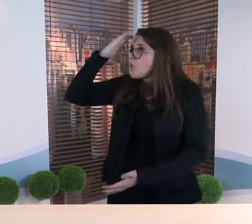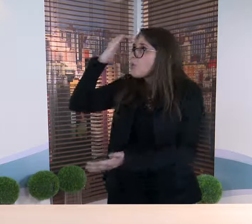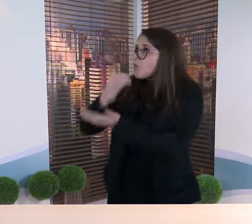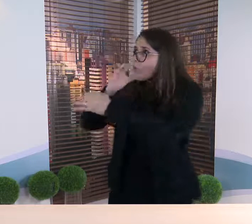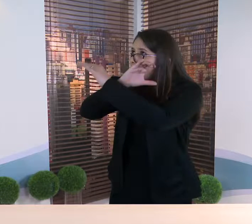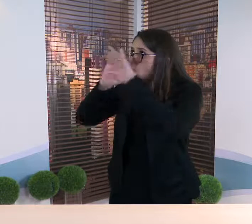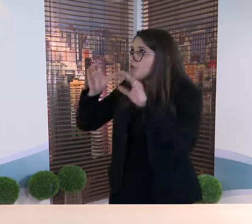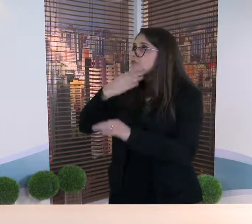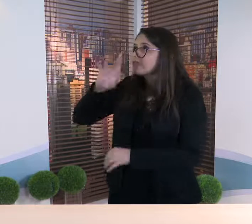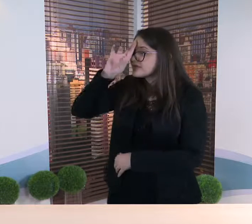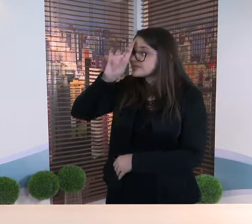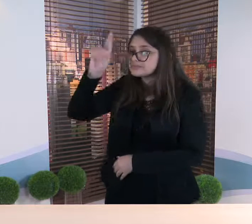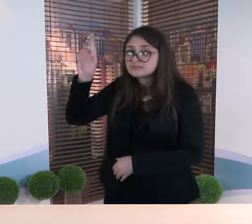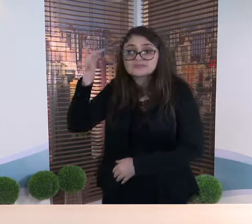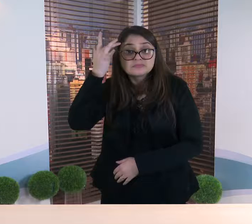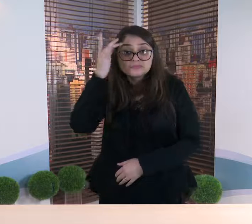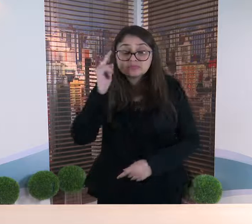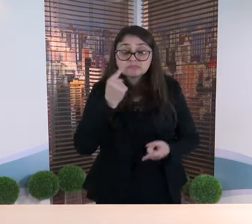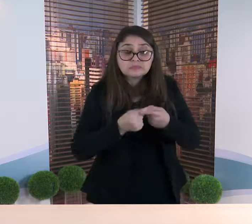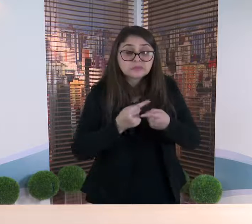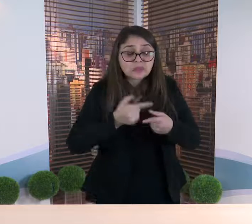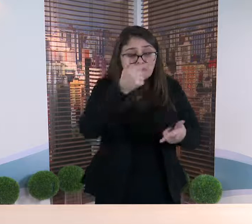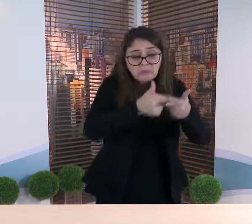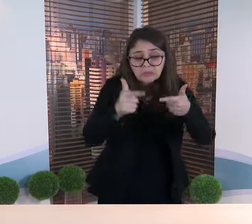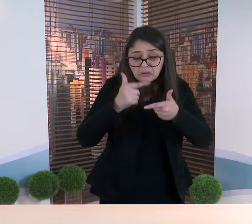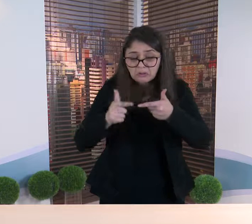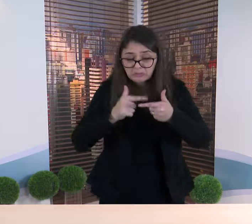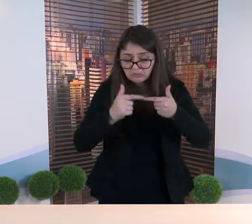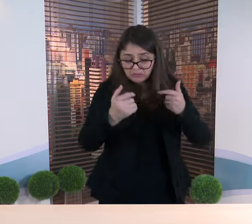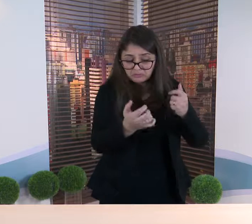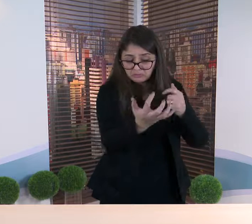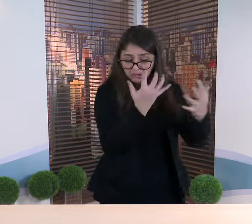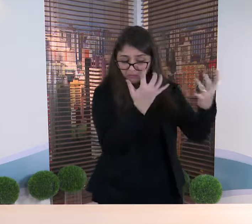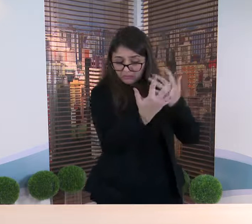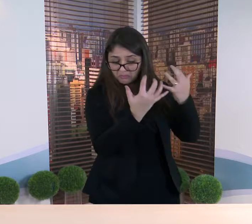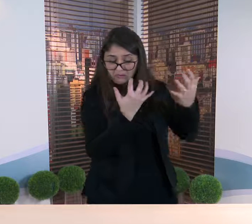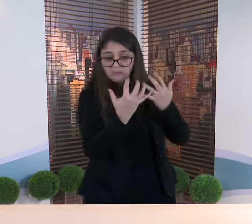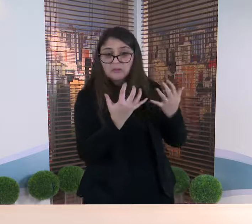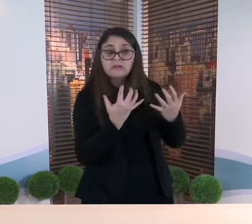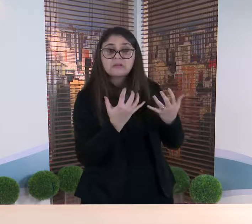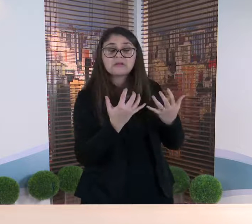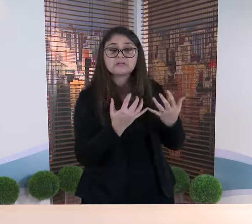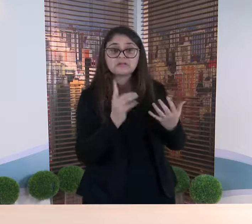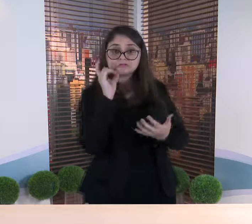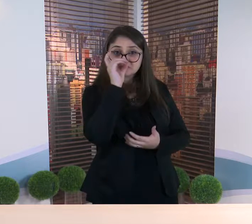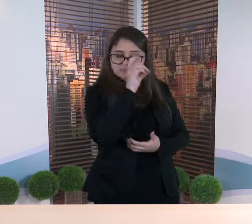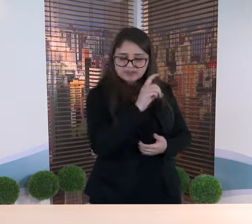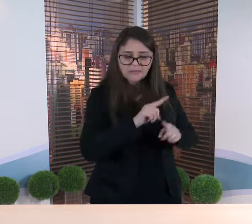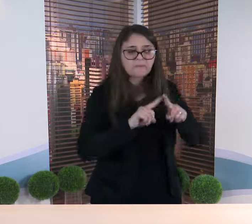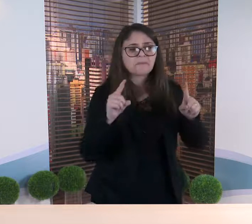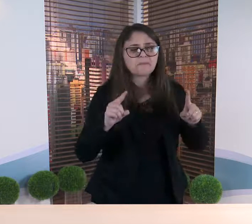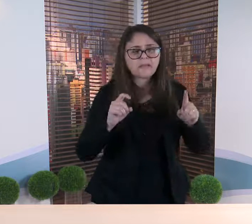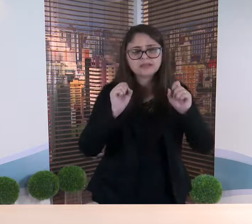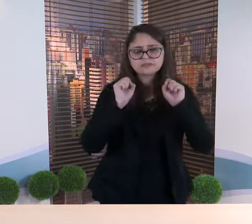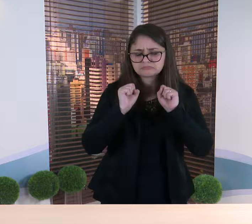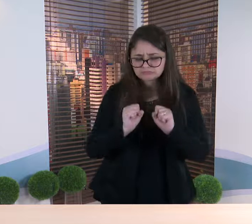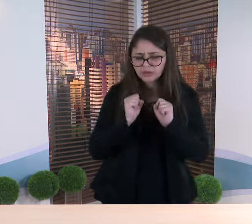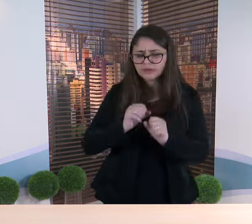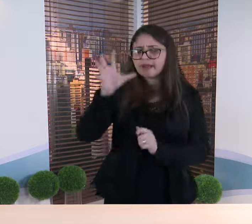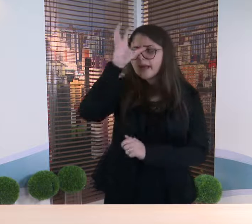estou enfrentando tudo isso. Se existe algo que eu possa aprender, ótimo. Se existe alguma